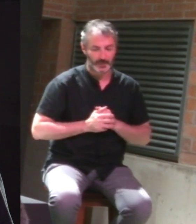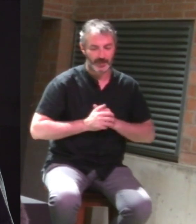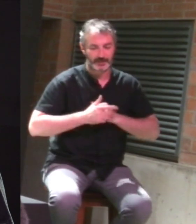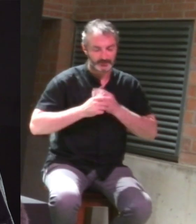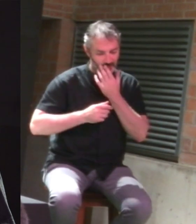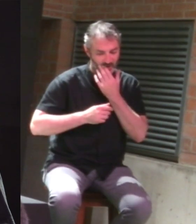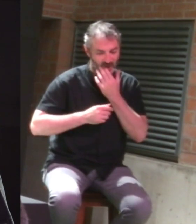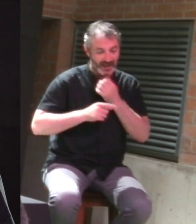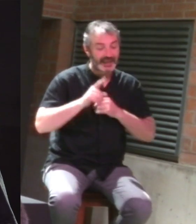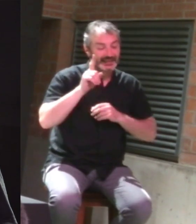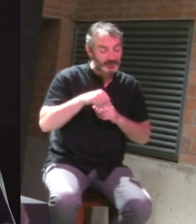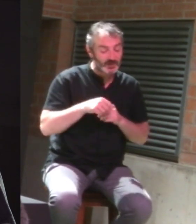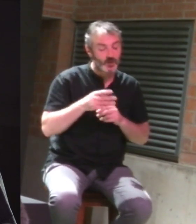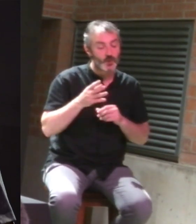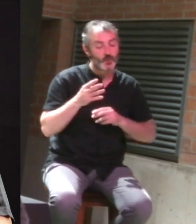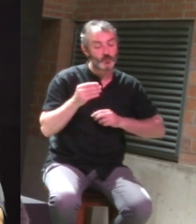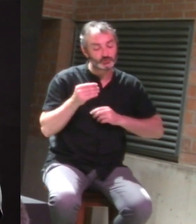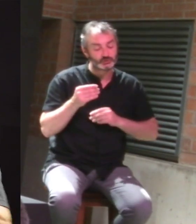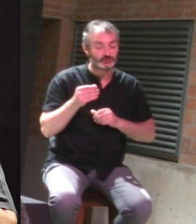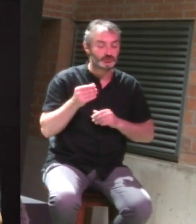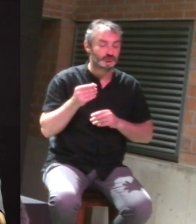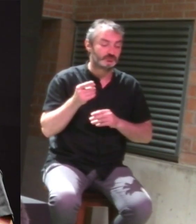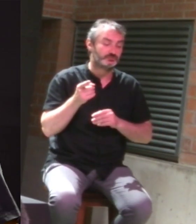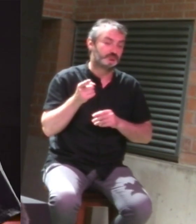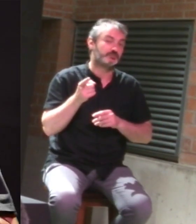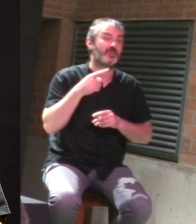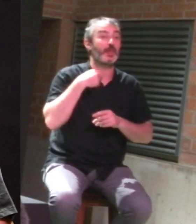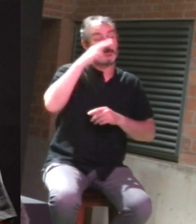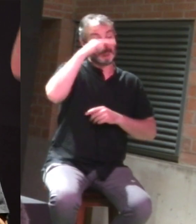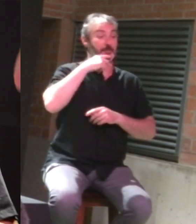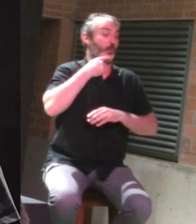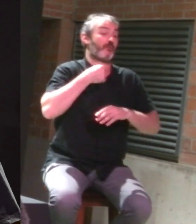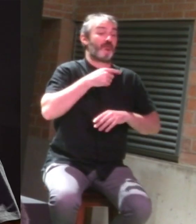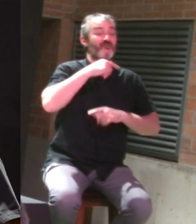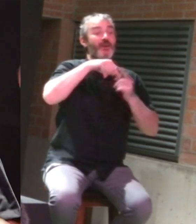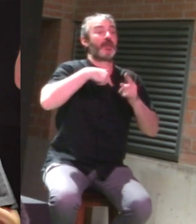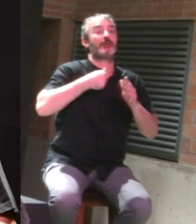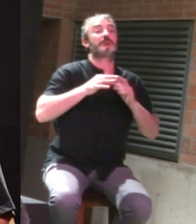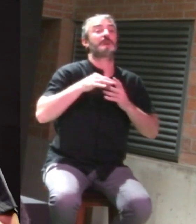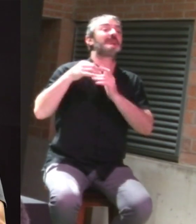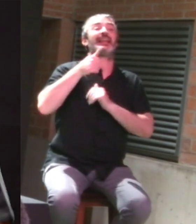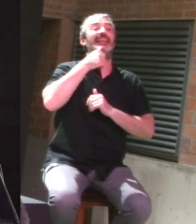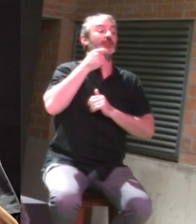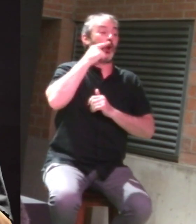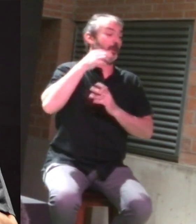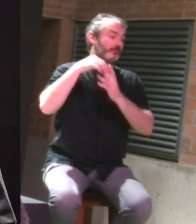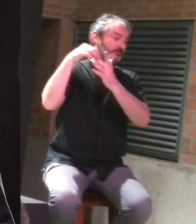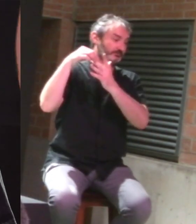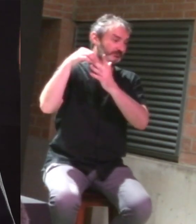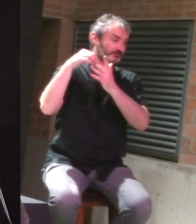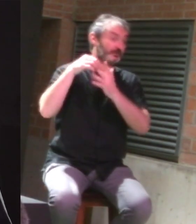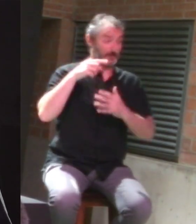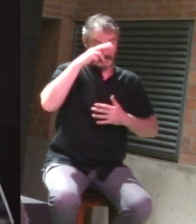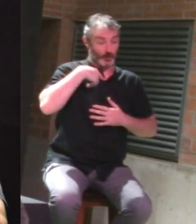muchos de los cabezas de familia que persistían en la idea, en cierta manera, de que el sindicato tampoco era el lugar